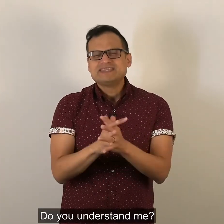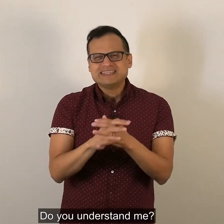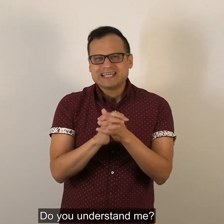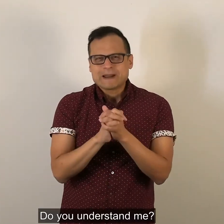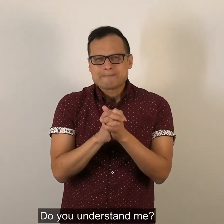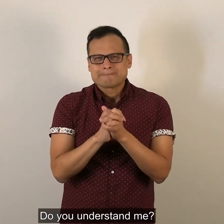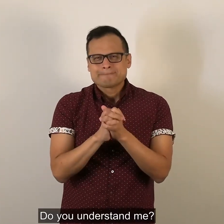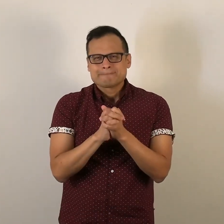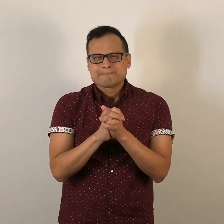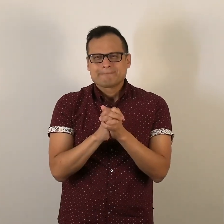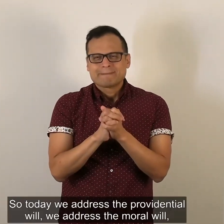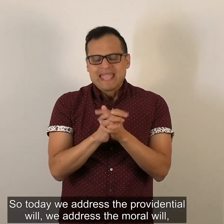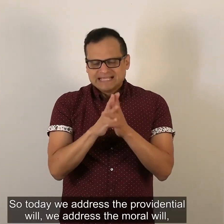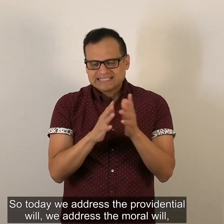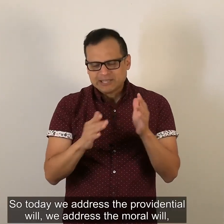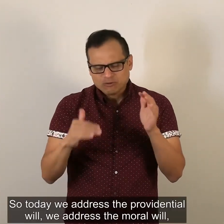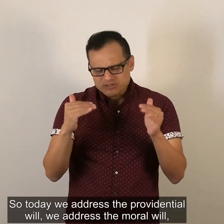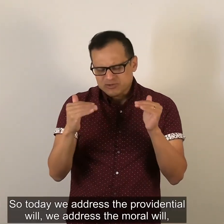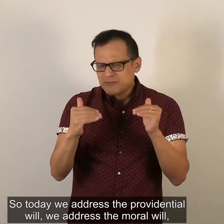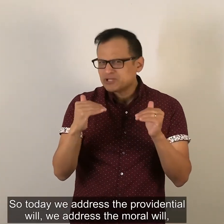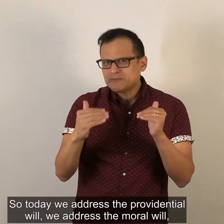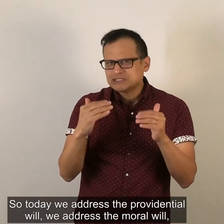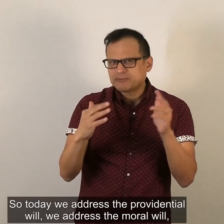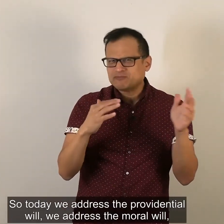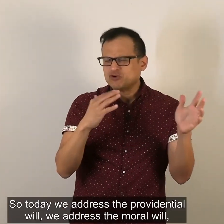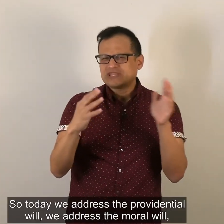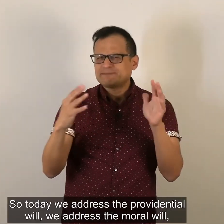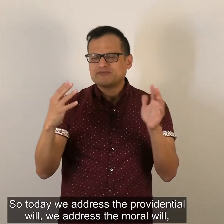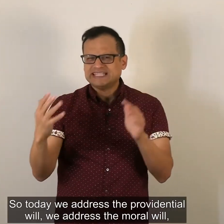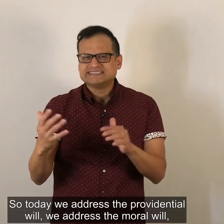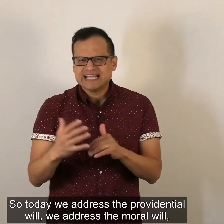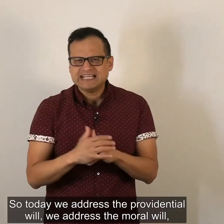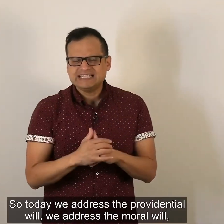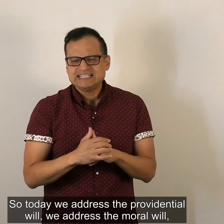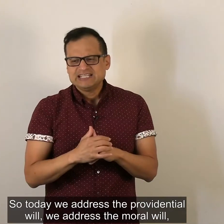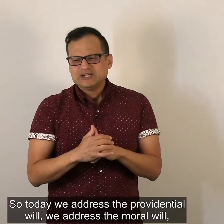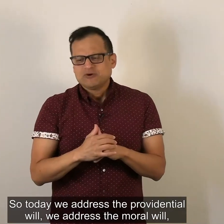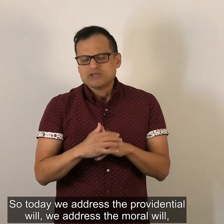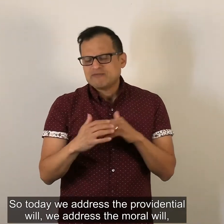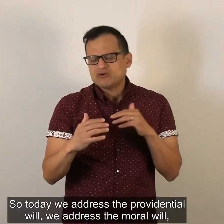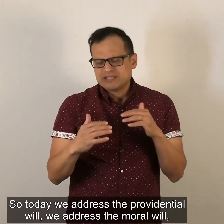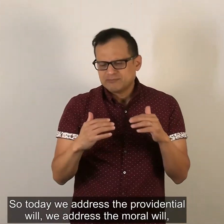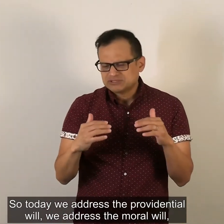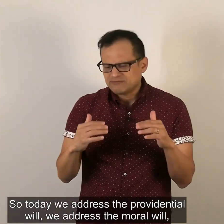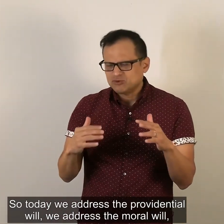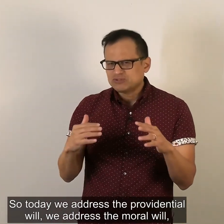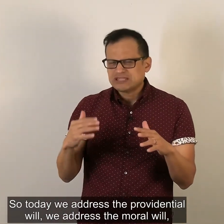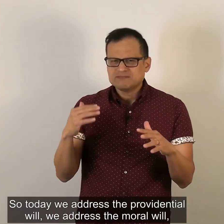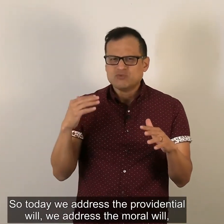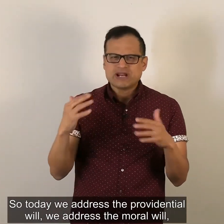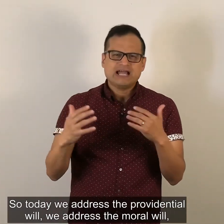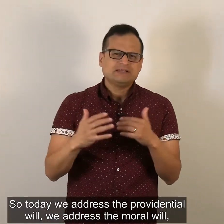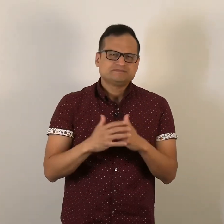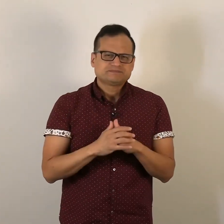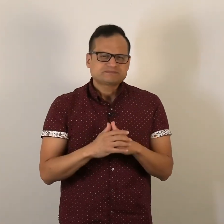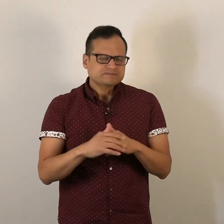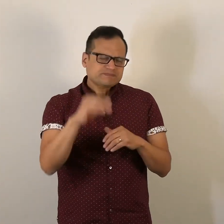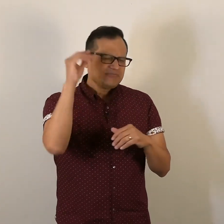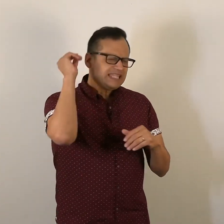entender? Así que hoy abordamos la voluntad providencial, hoy abordamos la voluntad moral. Y